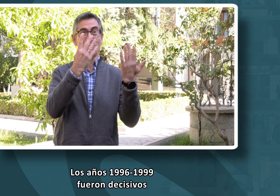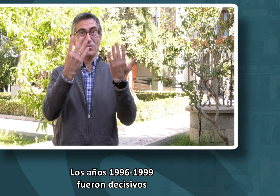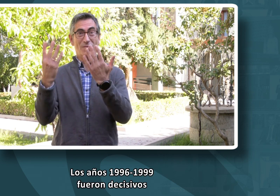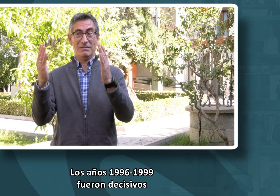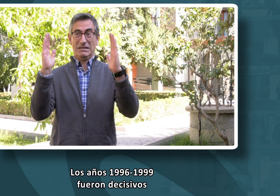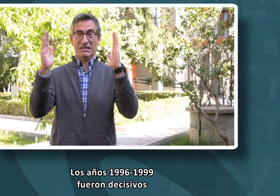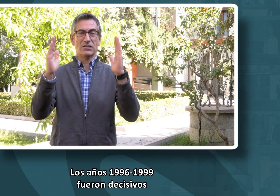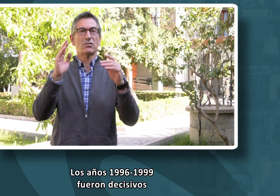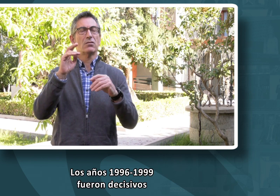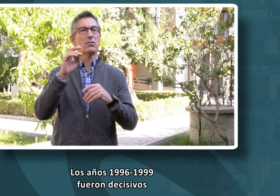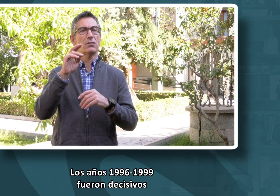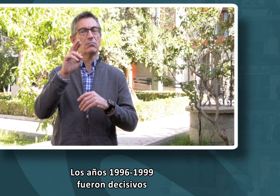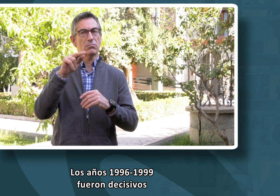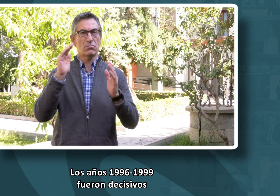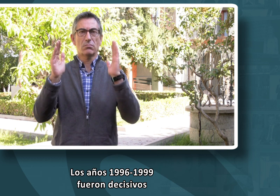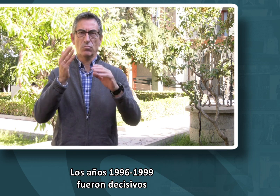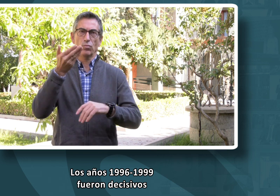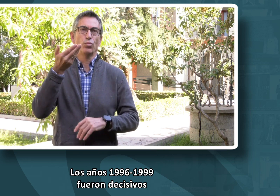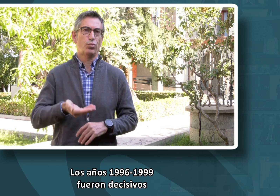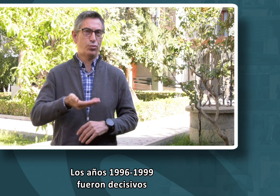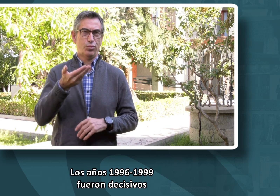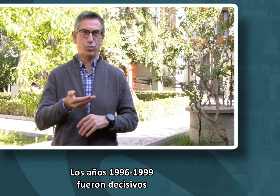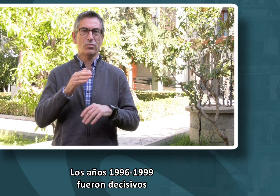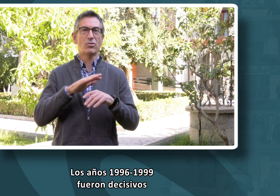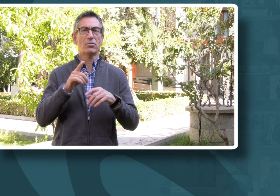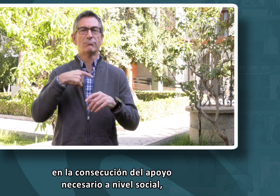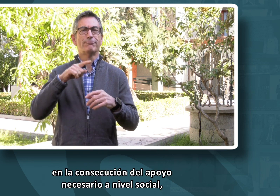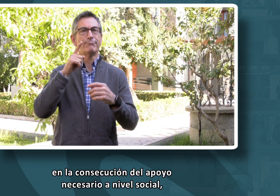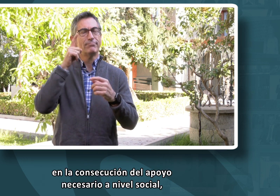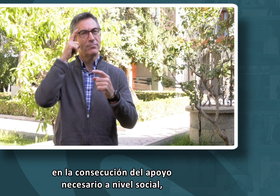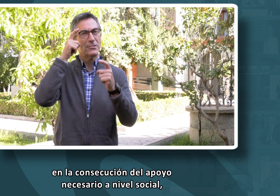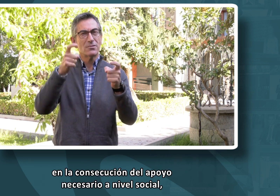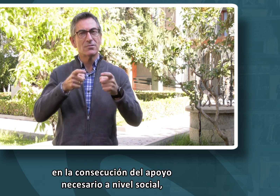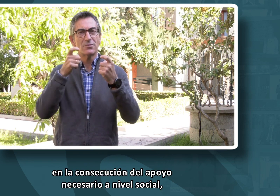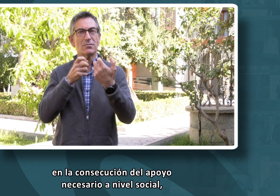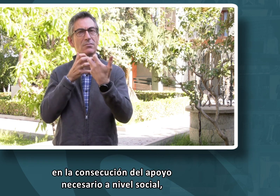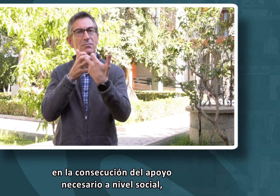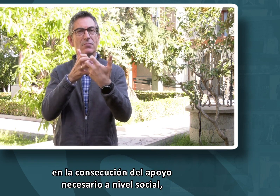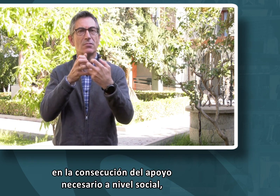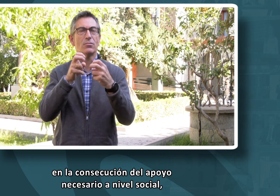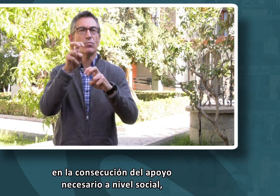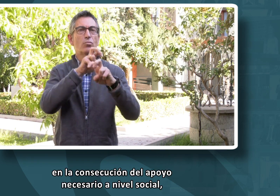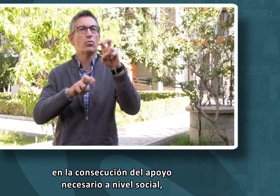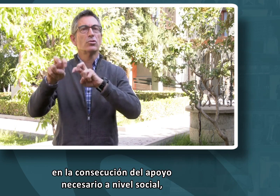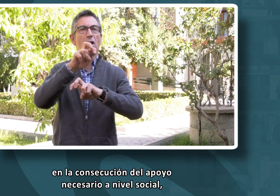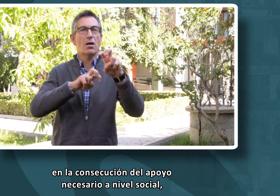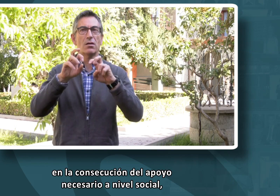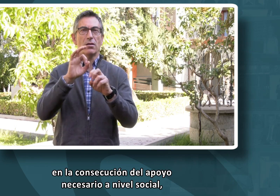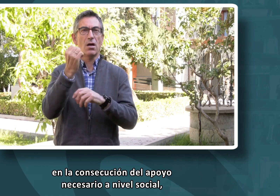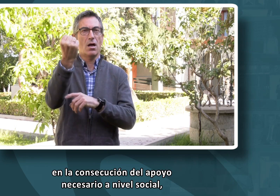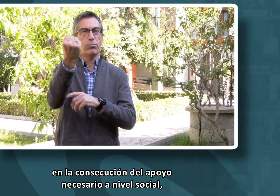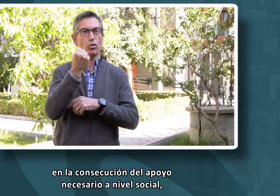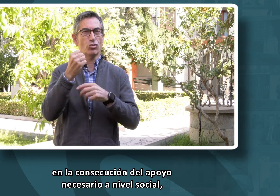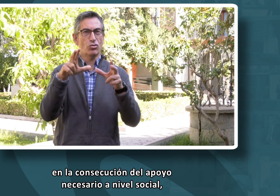Los años 1996 a 1999 fueron decisivos en la consecución del apoyo